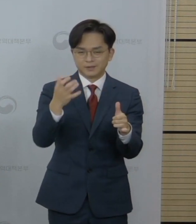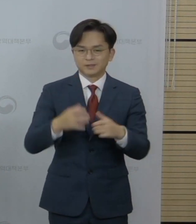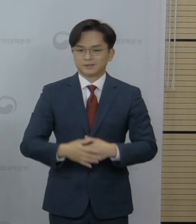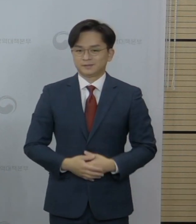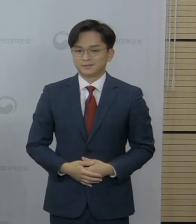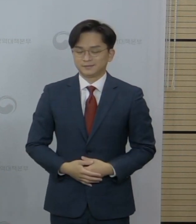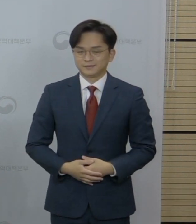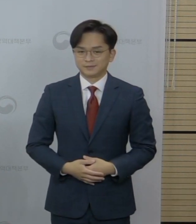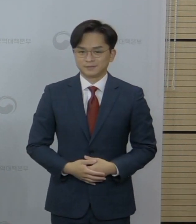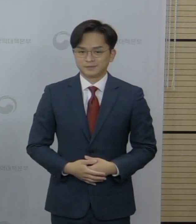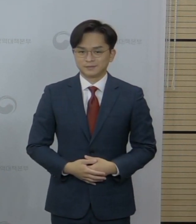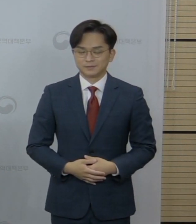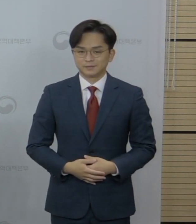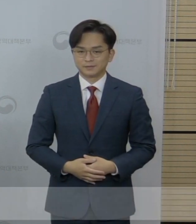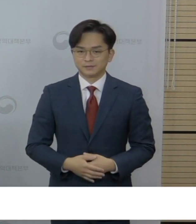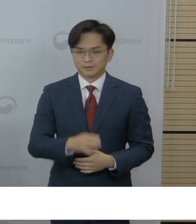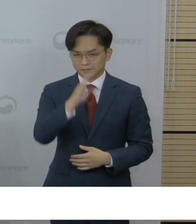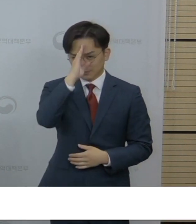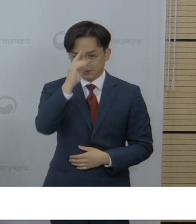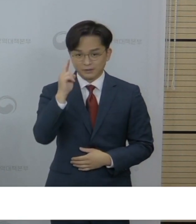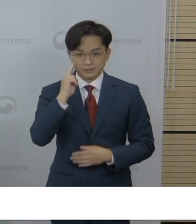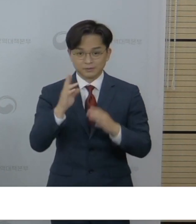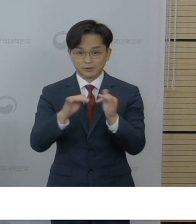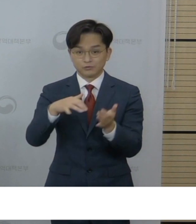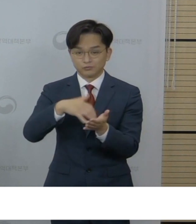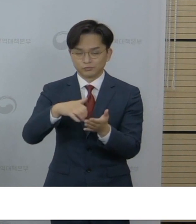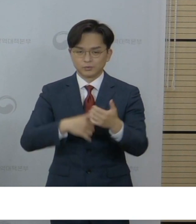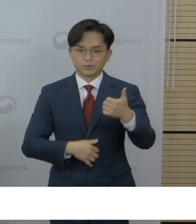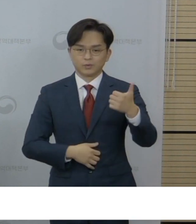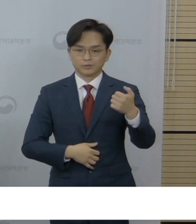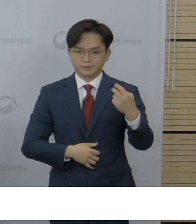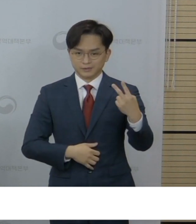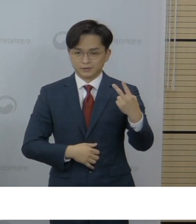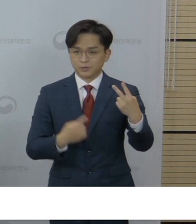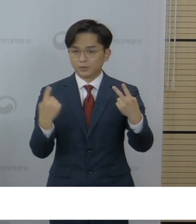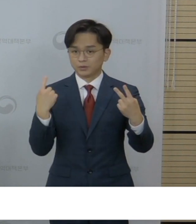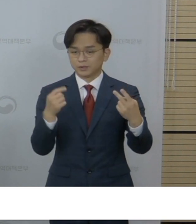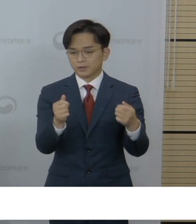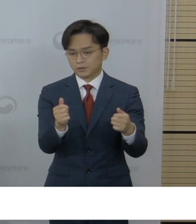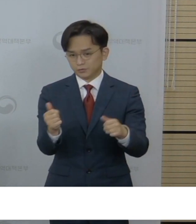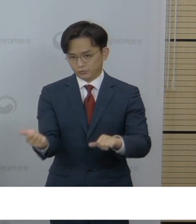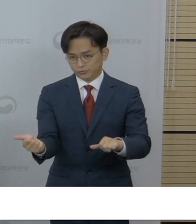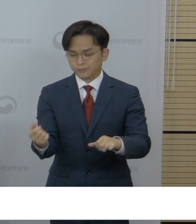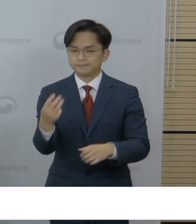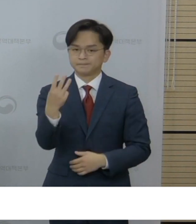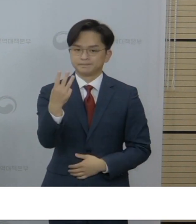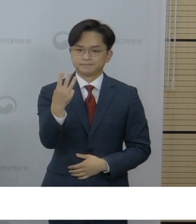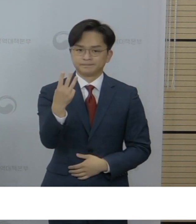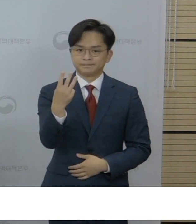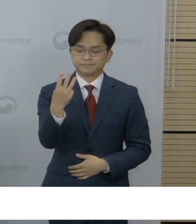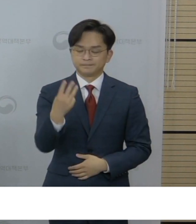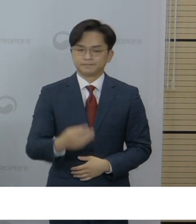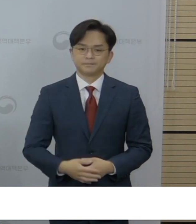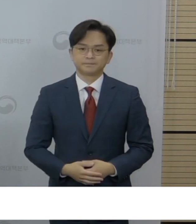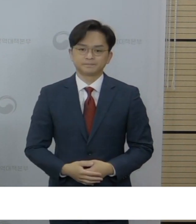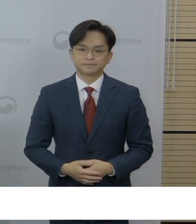중입니다. 위중증 환자는 52명이고 어제는 사망자가 3명